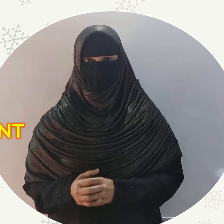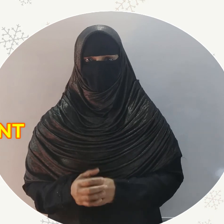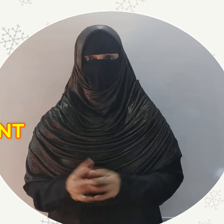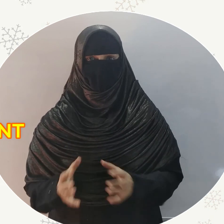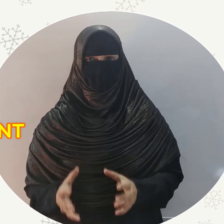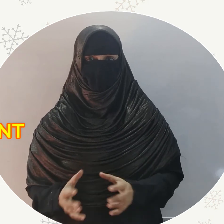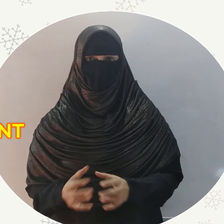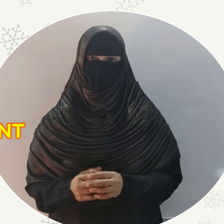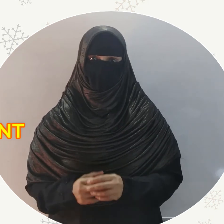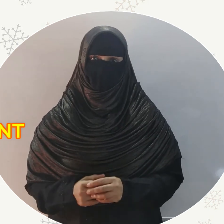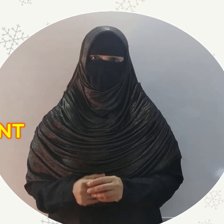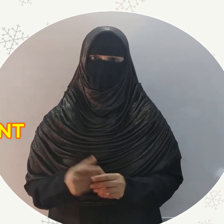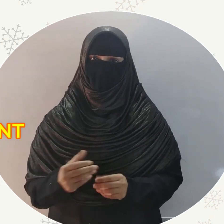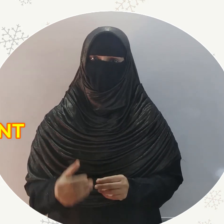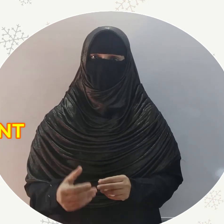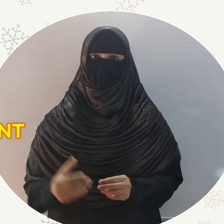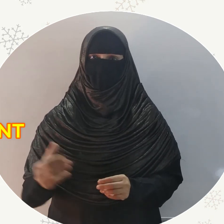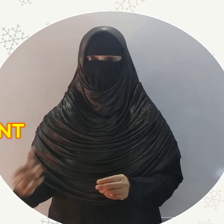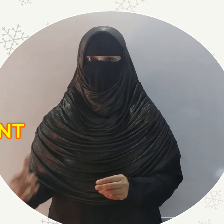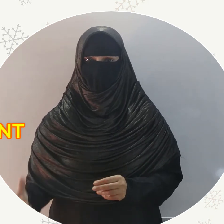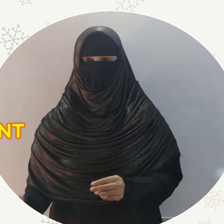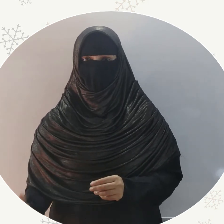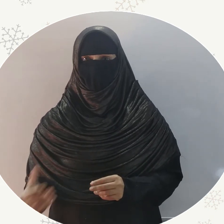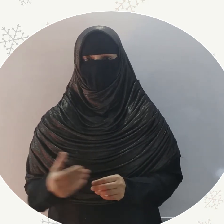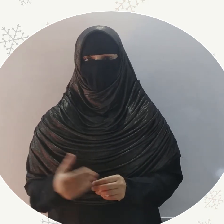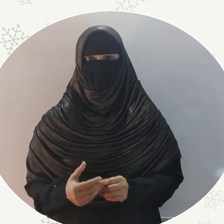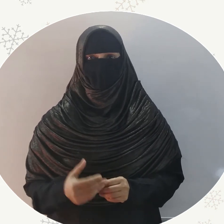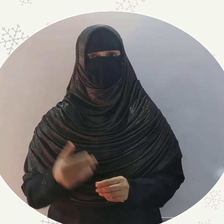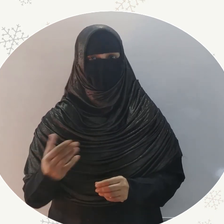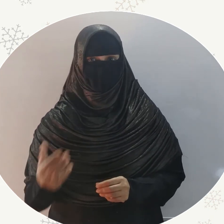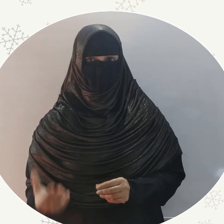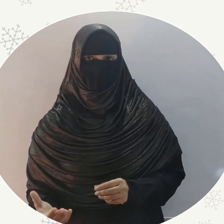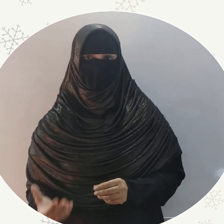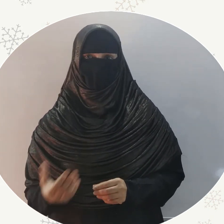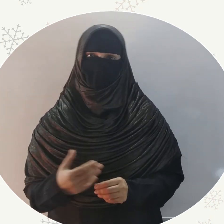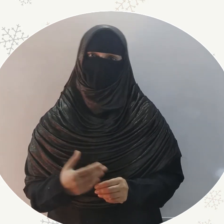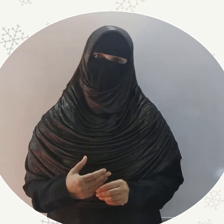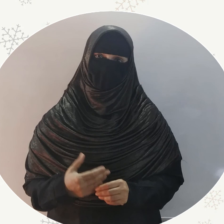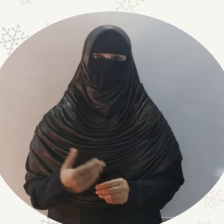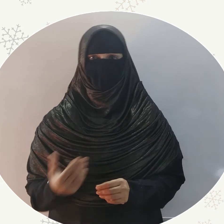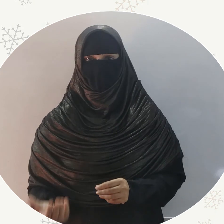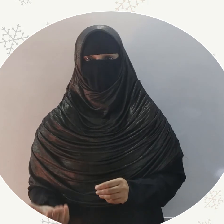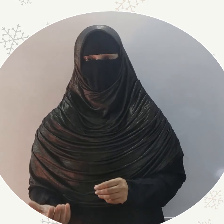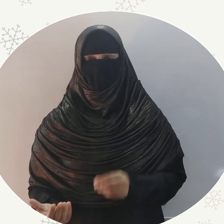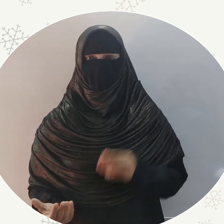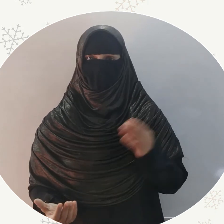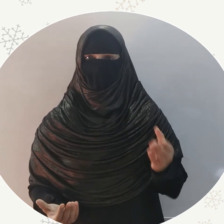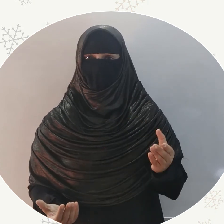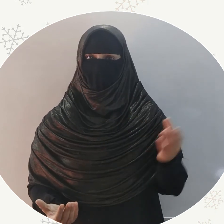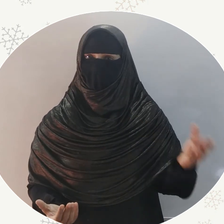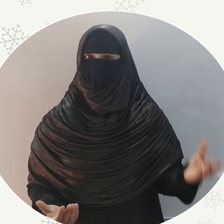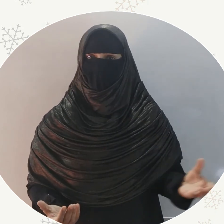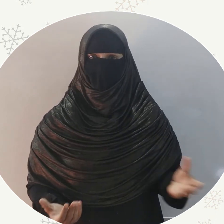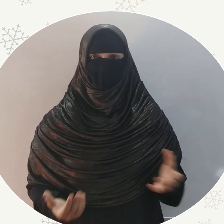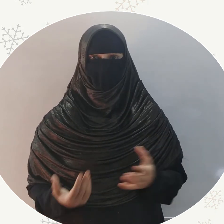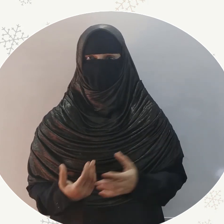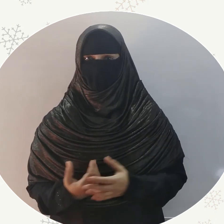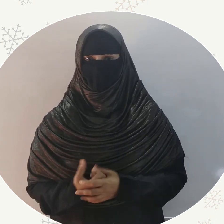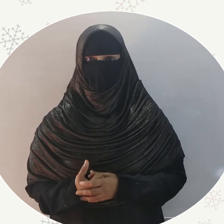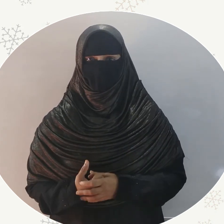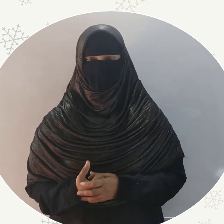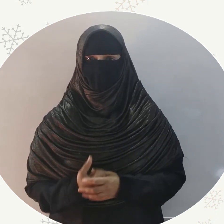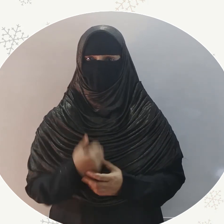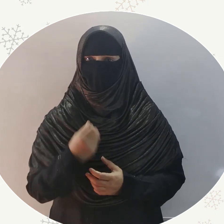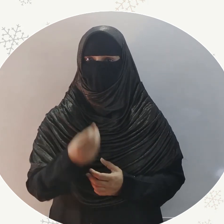കോണ്ടന്റ്. കോണ്ടന്റ്. ഇപ്പോൾ നമുക്ക് ഇഷ്ടമില്ലാത്ത ഒരു സിറ്റുവേഷൻ ആണ്, രണ്ട് ചോയ്സസ് ഉണ്ട്, രണ്ടും നമുക്ക് ഇഷ്ടമല്ല. പക്ഷെ അതിൽ ഏതെങ്കിലും നമുക്ക് ഒരു ചോയ്സ്